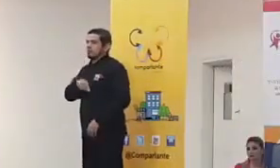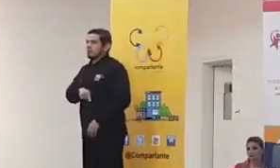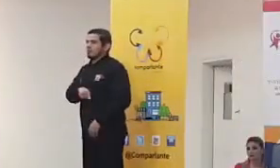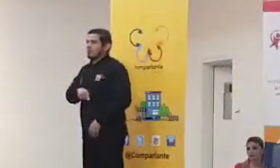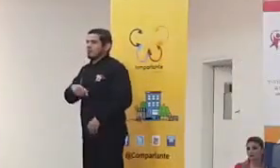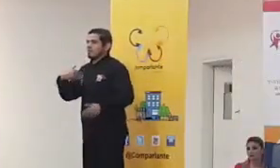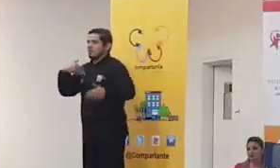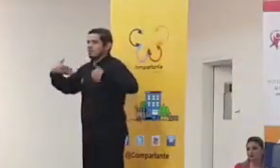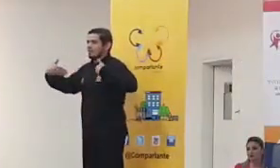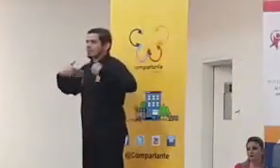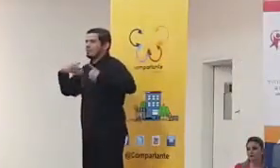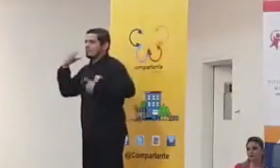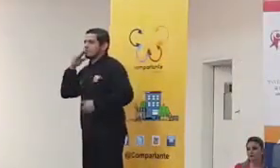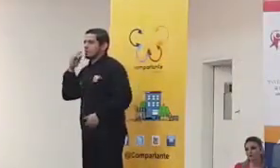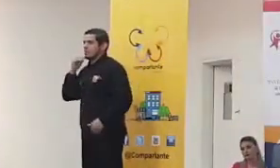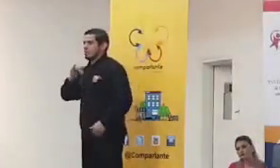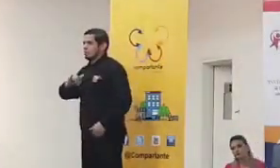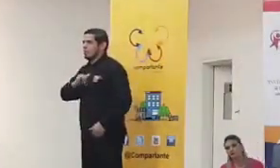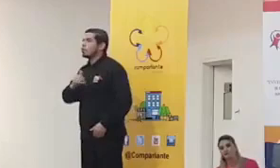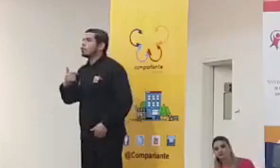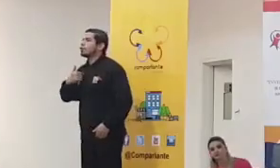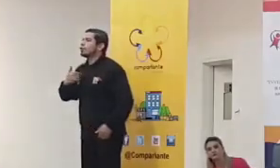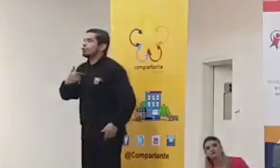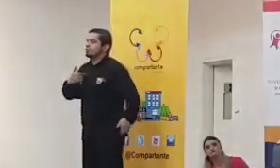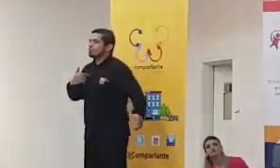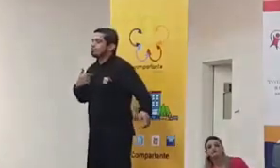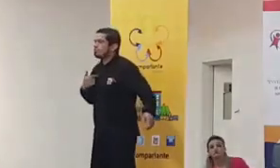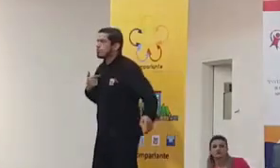zapatos. Yo desde muy pequeña siempre quise volar.